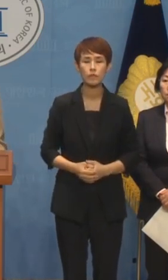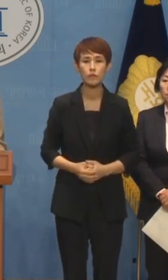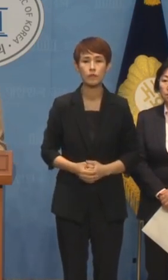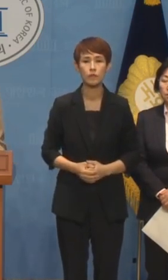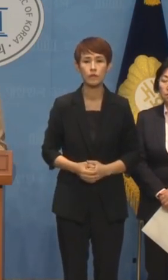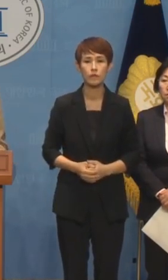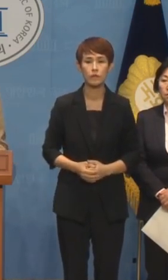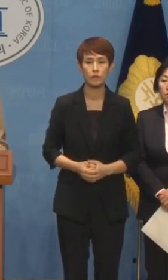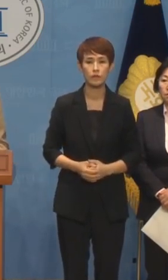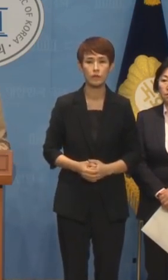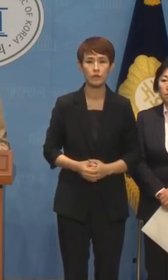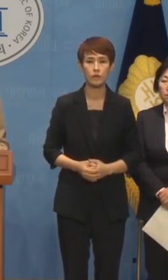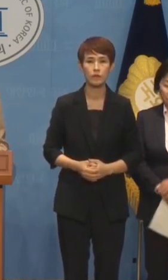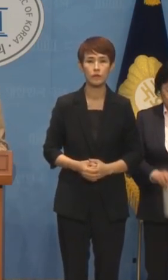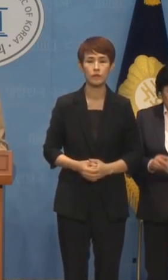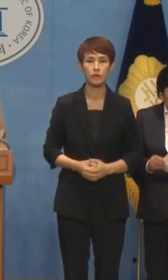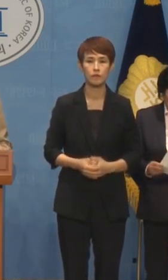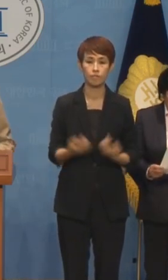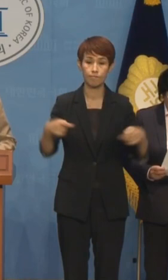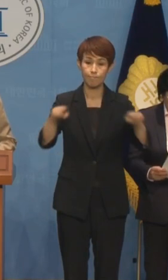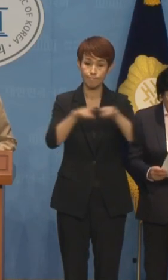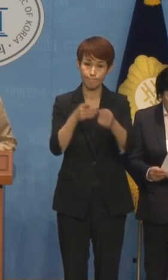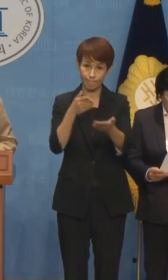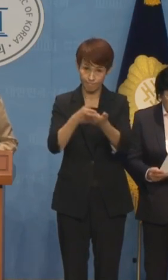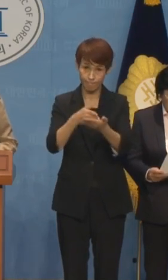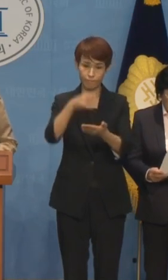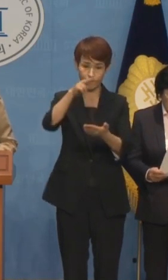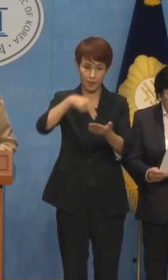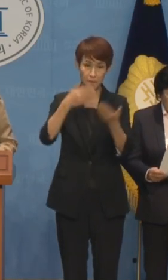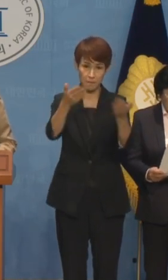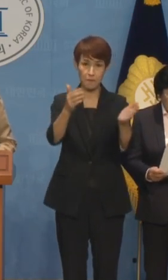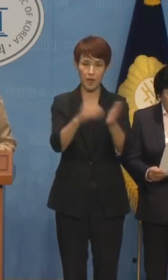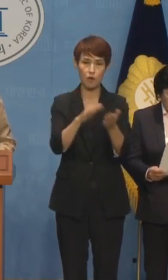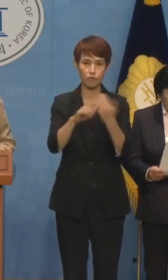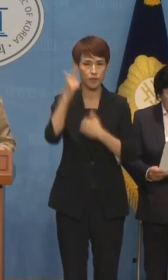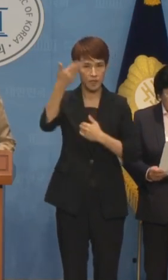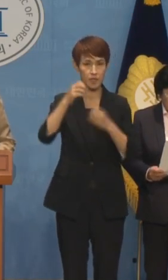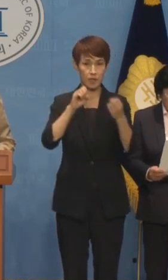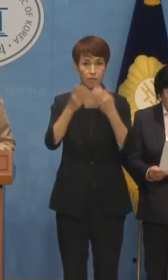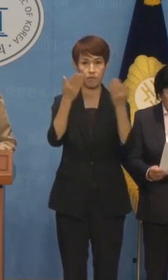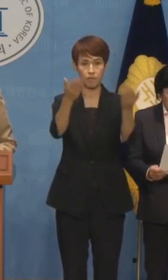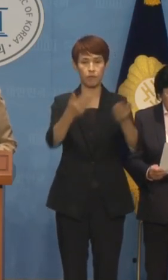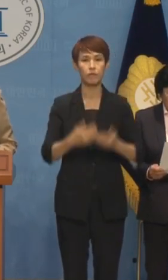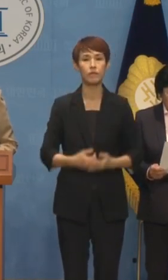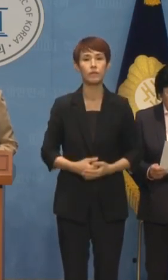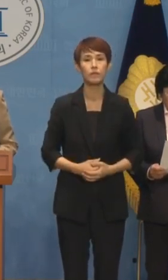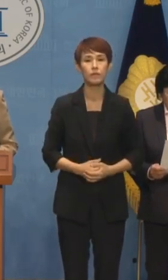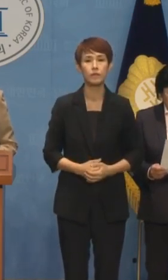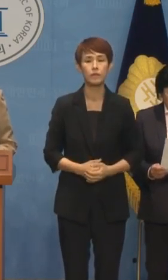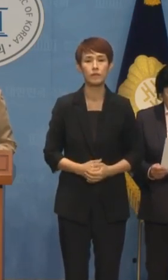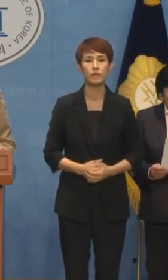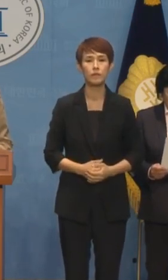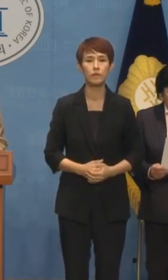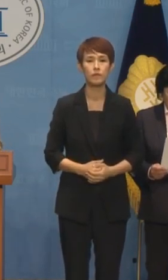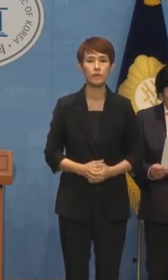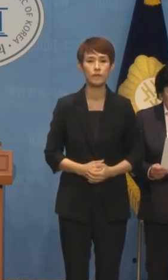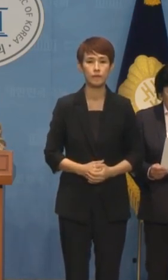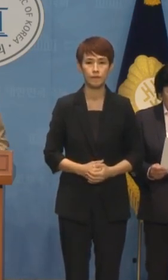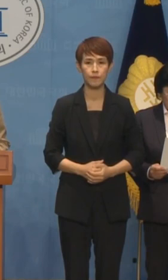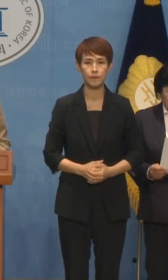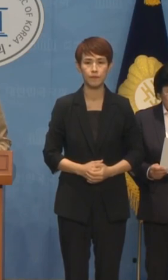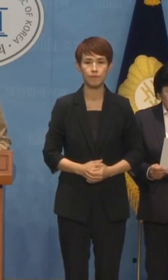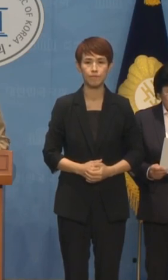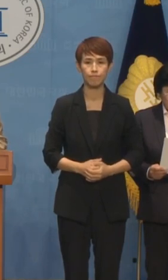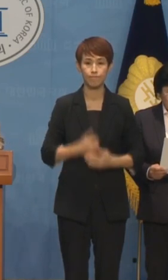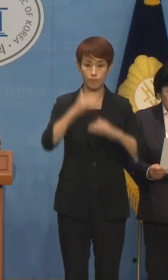먼저 저희가 준비한 성명서를 낭독하고 이후에 또 질답을 통해서 기자님들의 질문을 받도록 하겠습니다. 준비된 성명